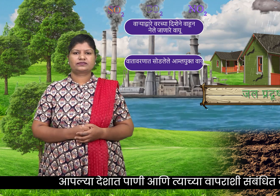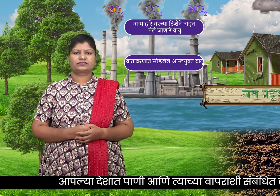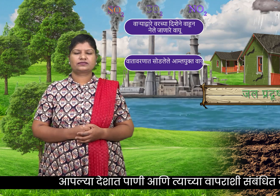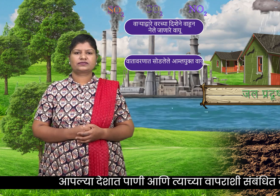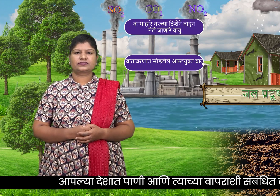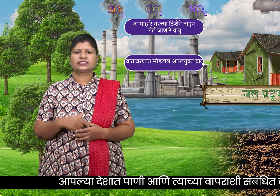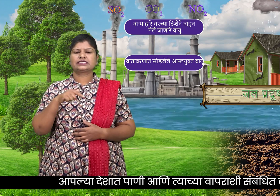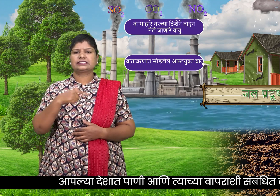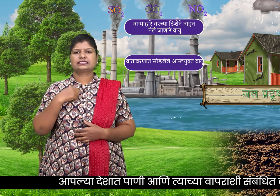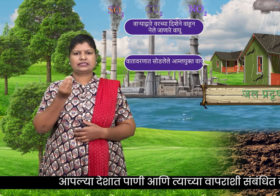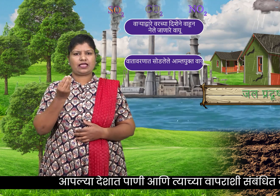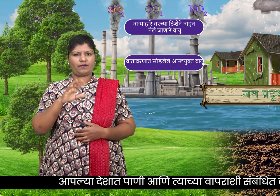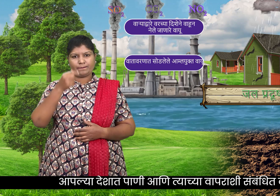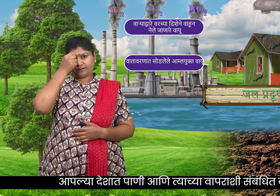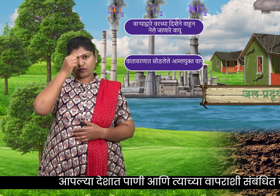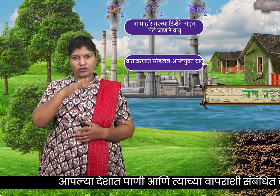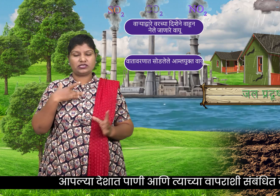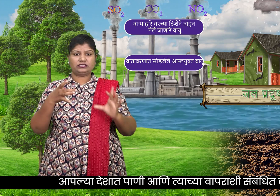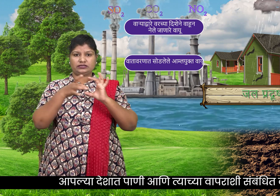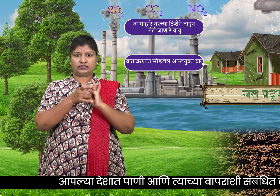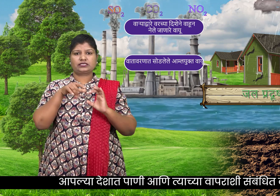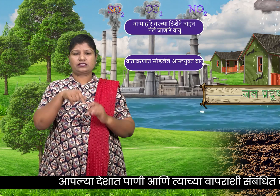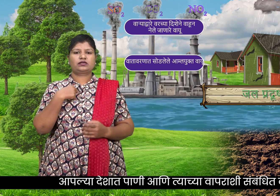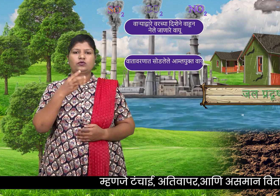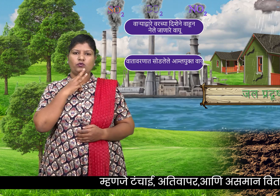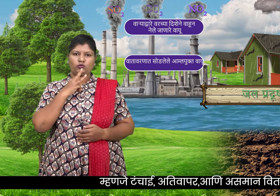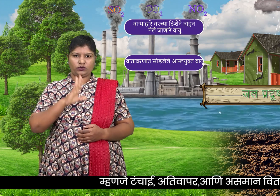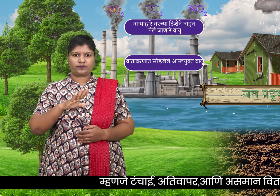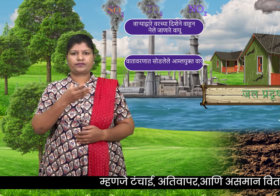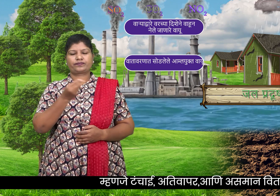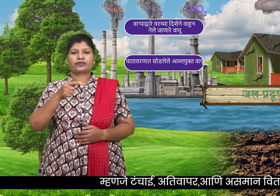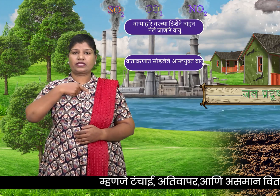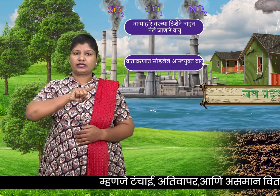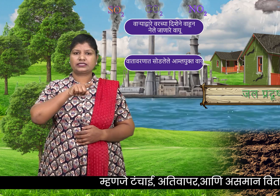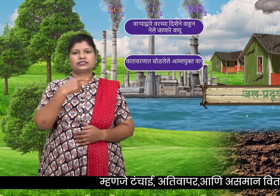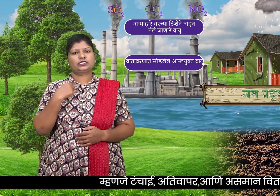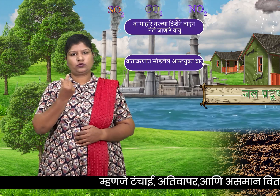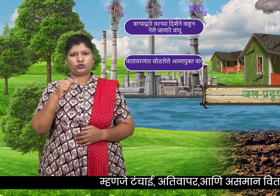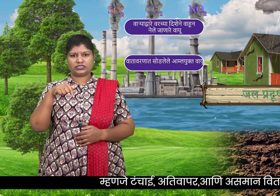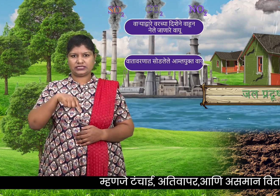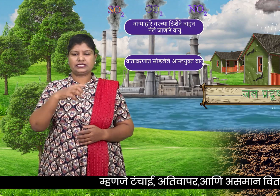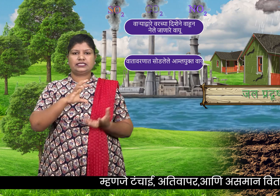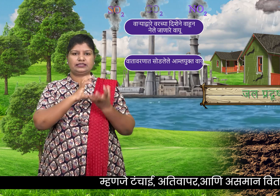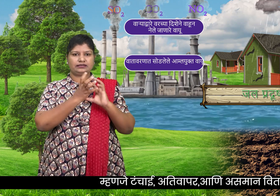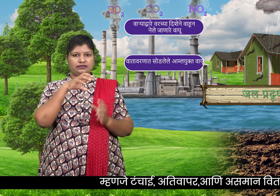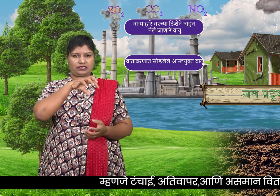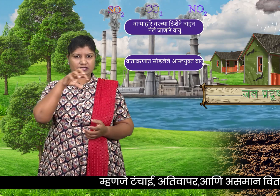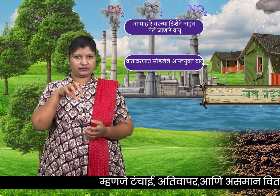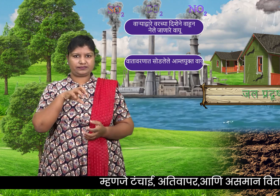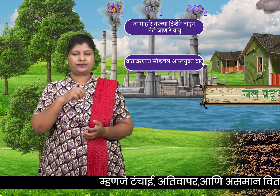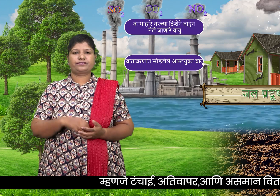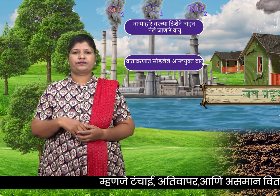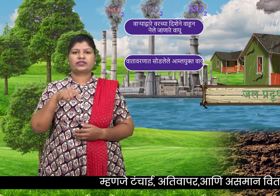आपल्या देशात पाणी आणि त्याच्या वापराशी संबंधित काही समस्या म्हणजे टंचाई, अतिवापर आणि असमान